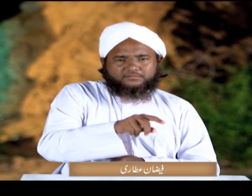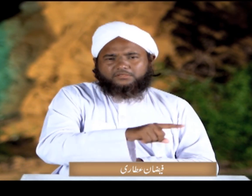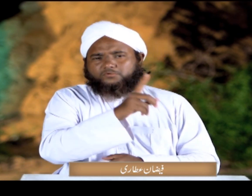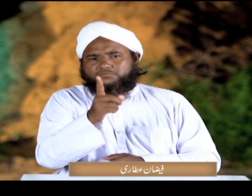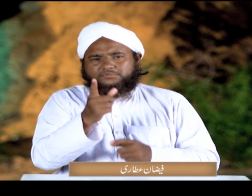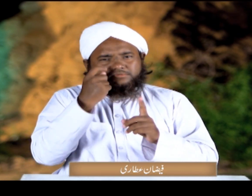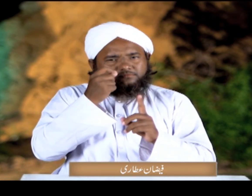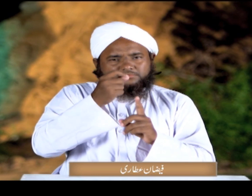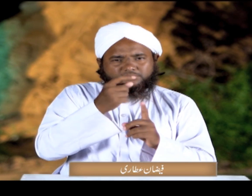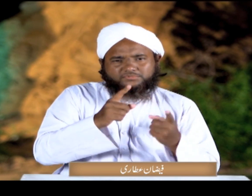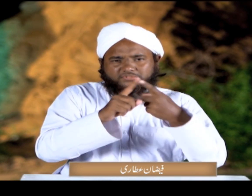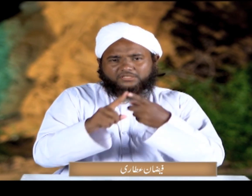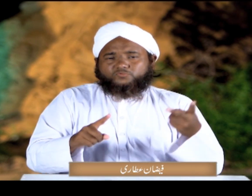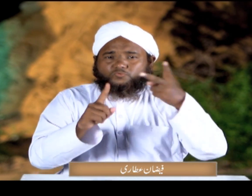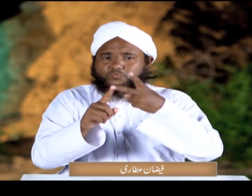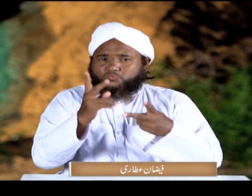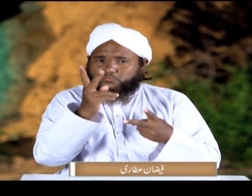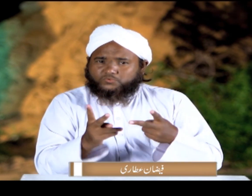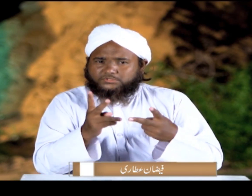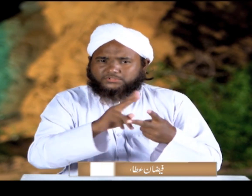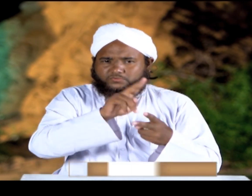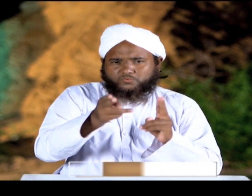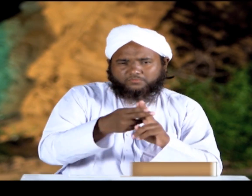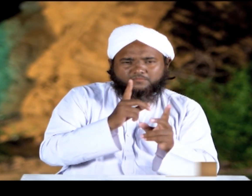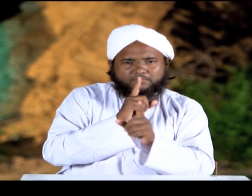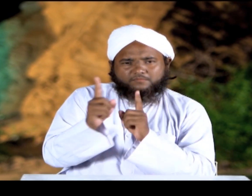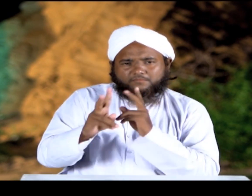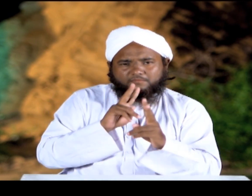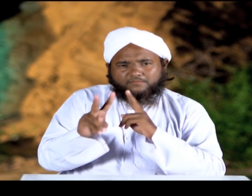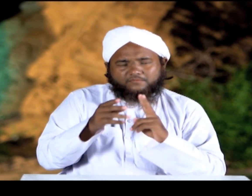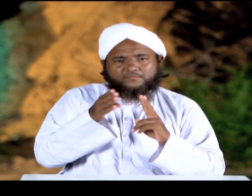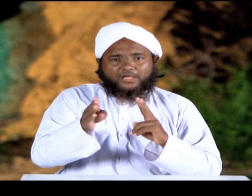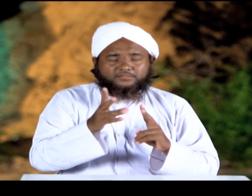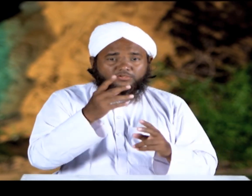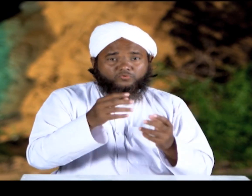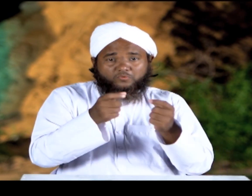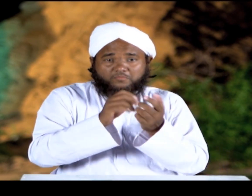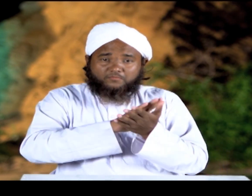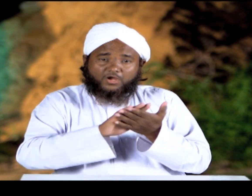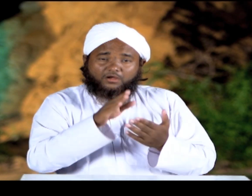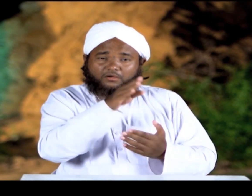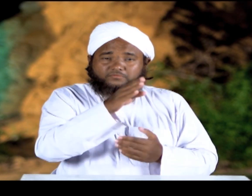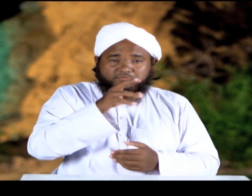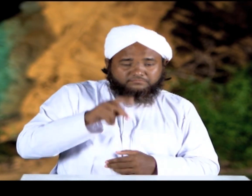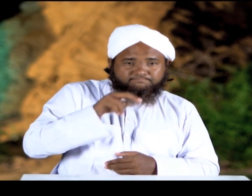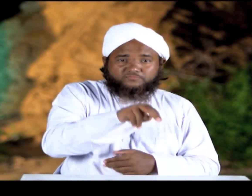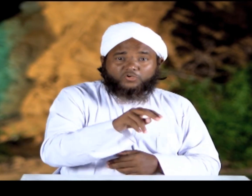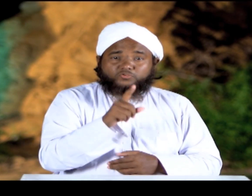سے کہا، دیکھو حضرت سیدنا بشر بن حارث حافی رحمۃ اللہ علیہ جا رہے ہیں، یہ روزانہ 1000 نوافل پڑھتے